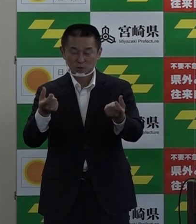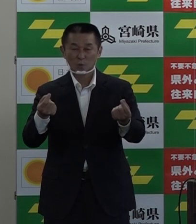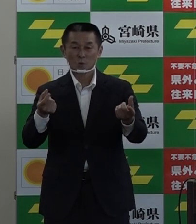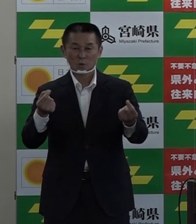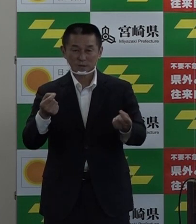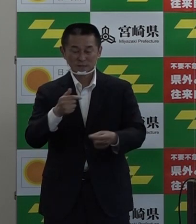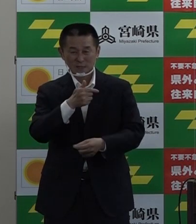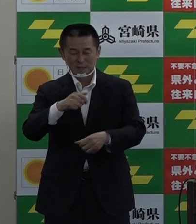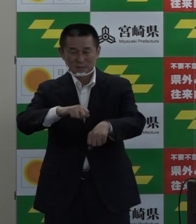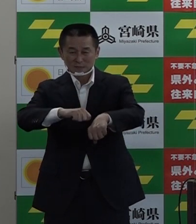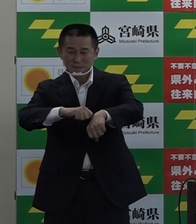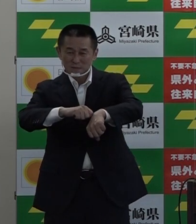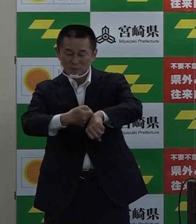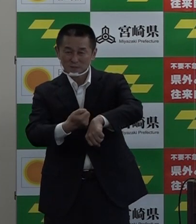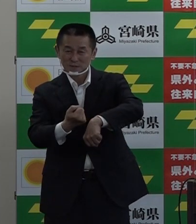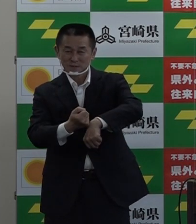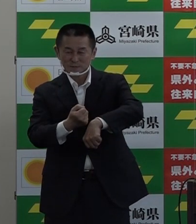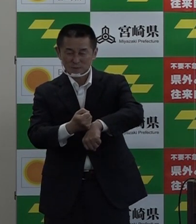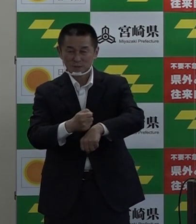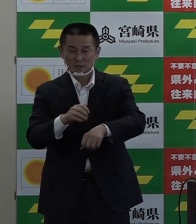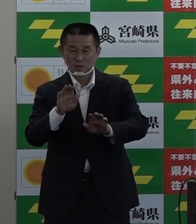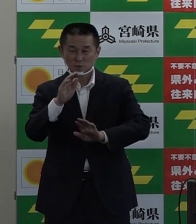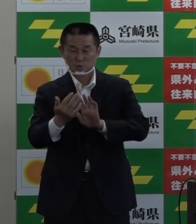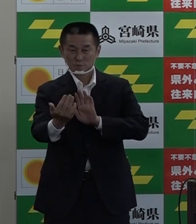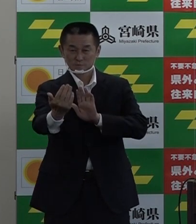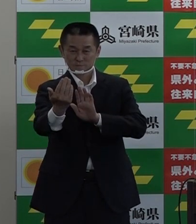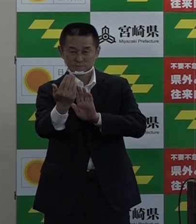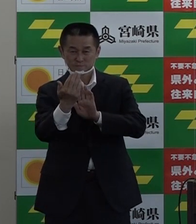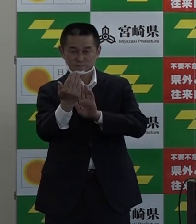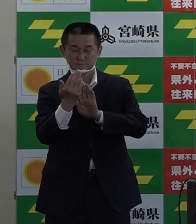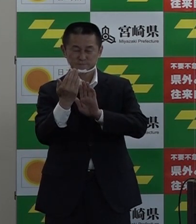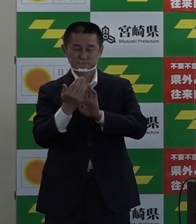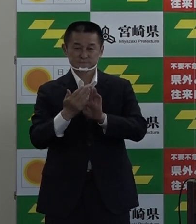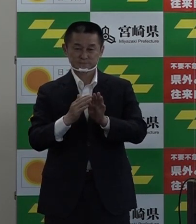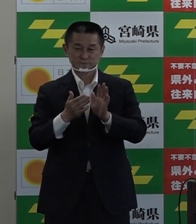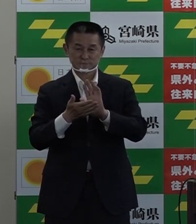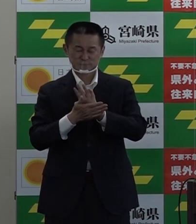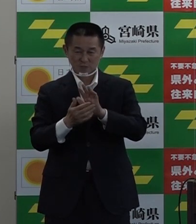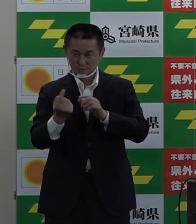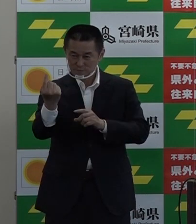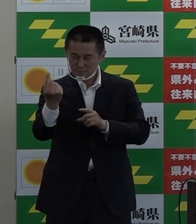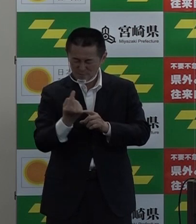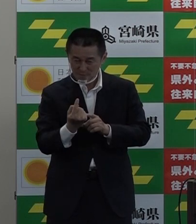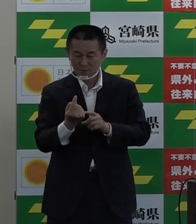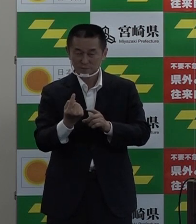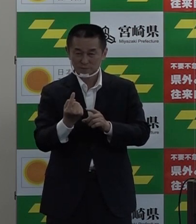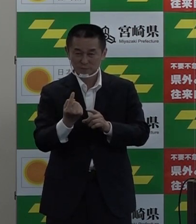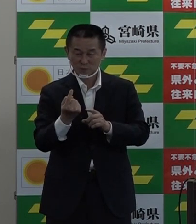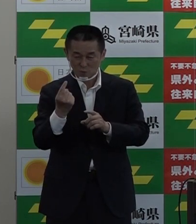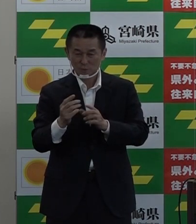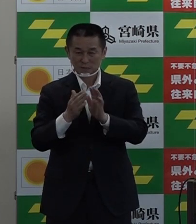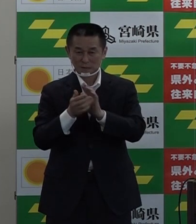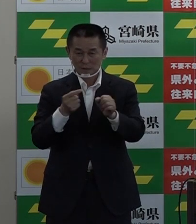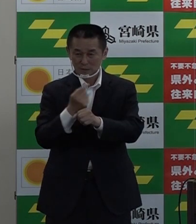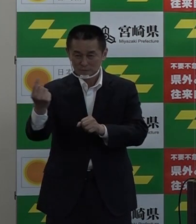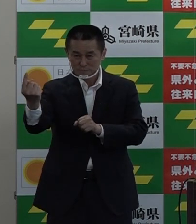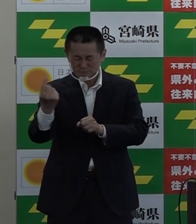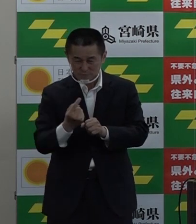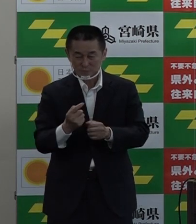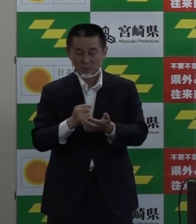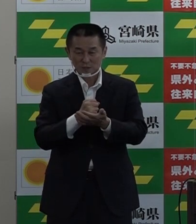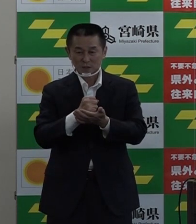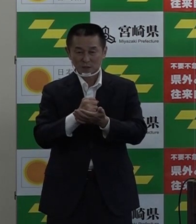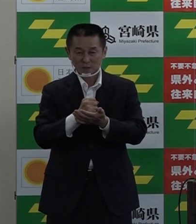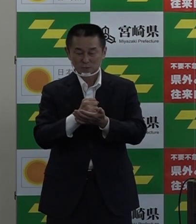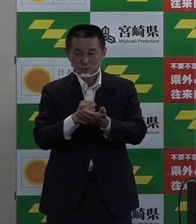たが、大変厳しい状況にあるというところは、ぜひ来県された方も、そして来県された方と接する機会のある